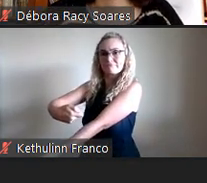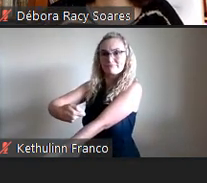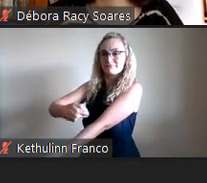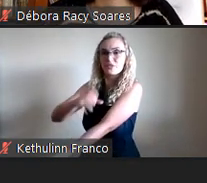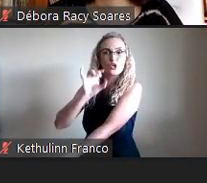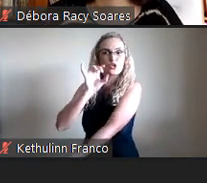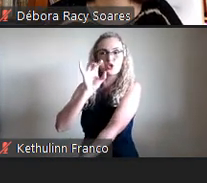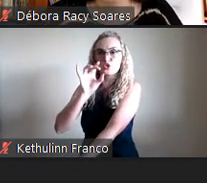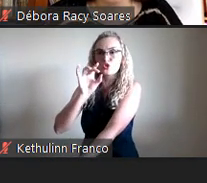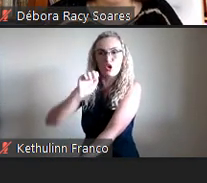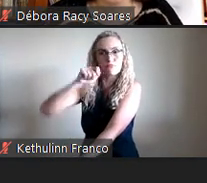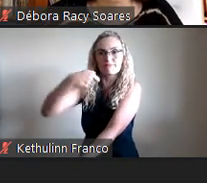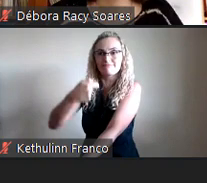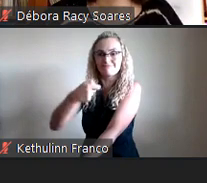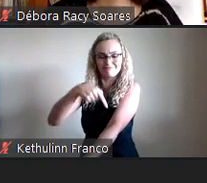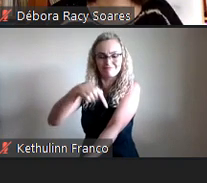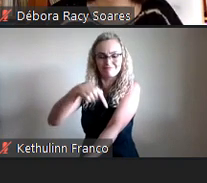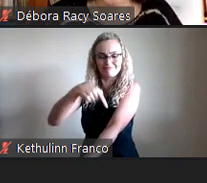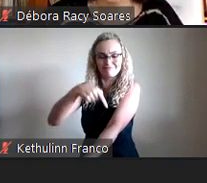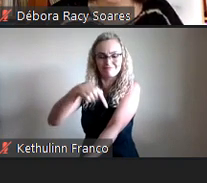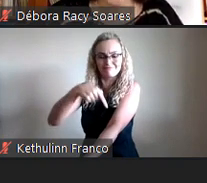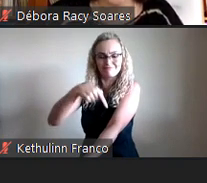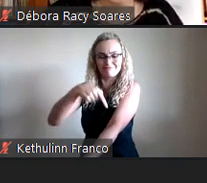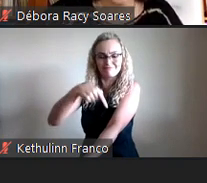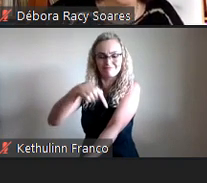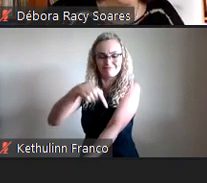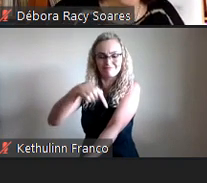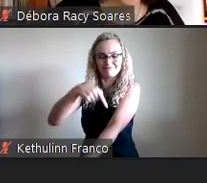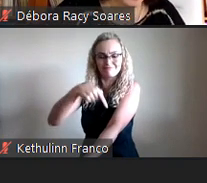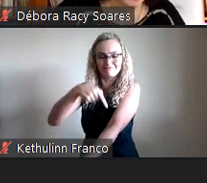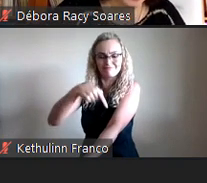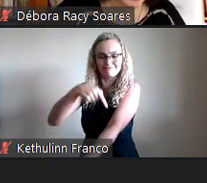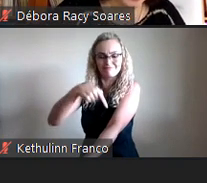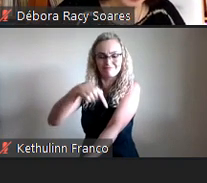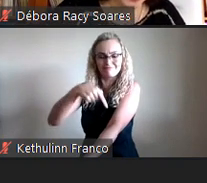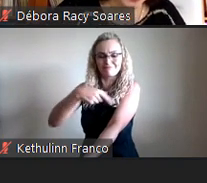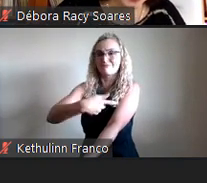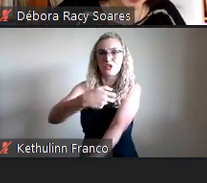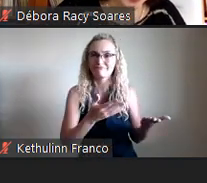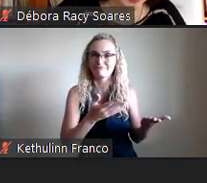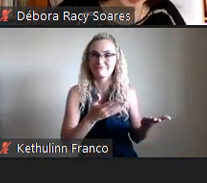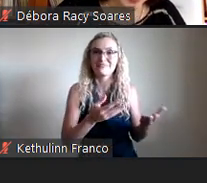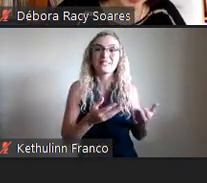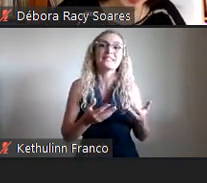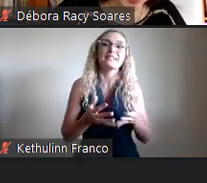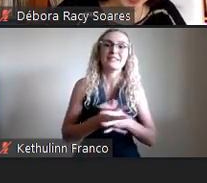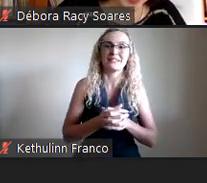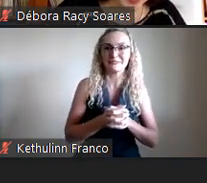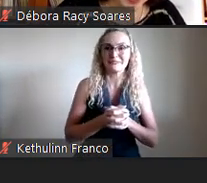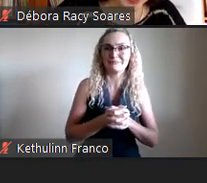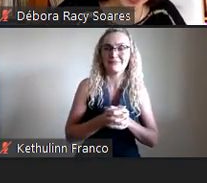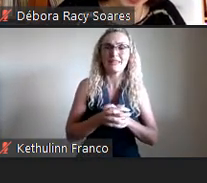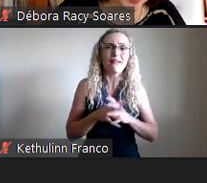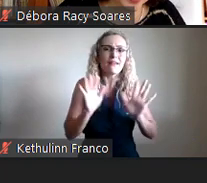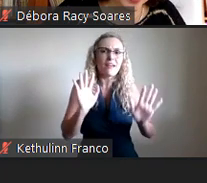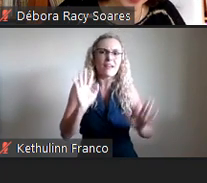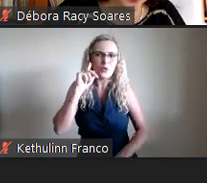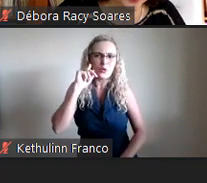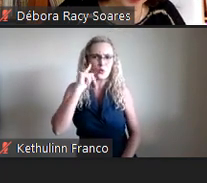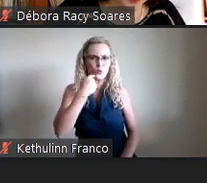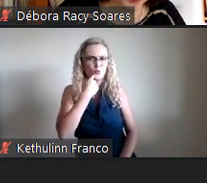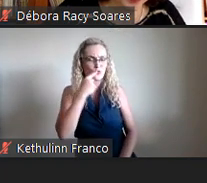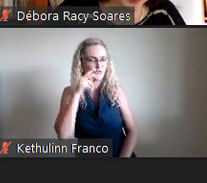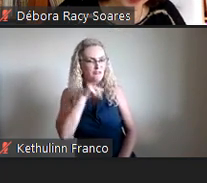Aparece este sinal. Então, quando a pessoa surda, né, ela escreve que faria